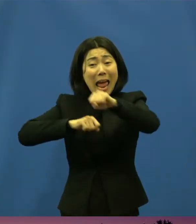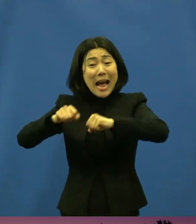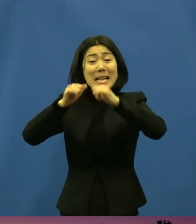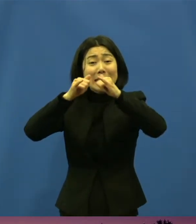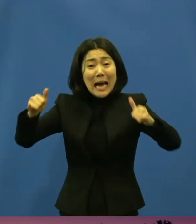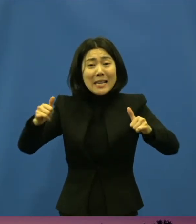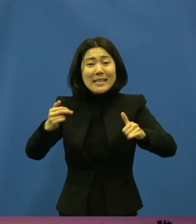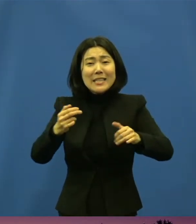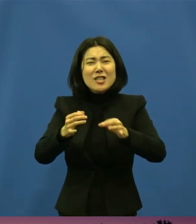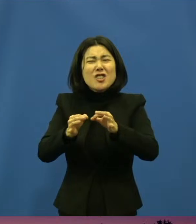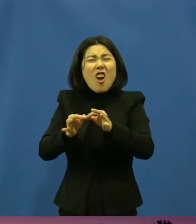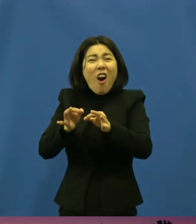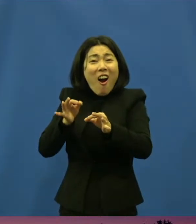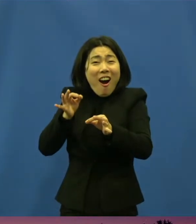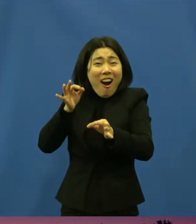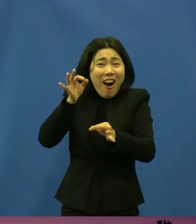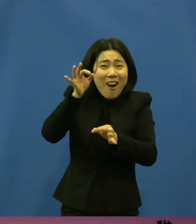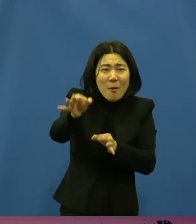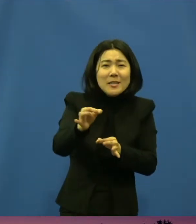무엇일까요?